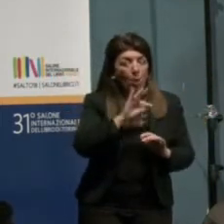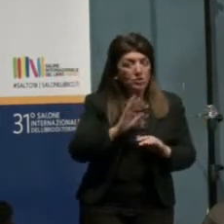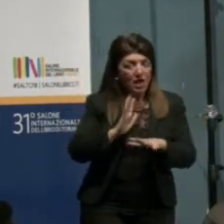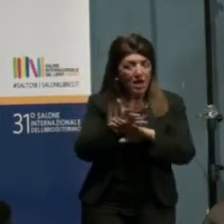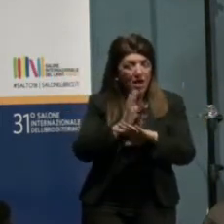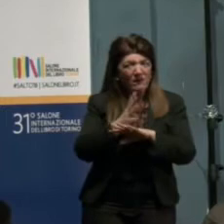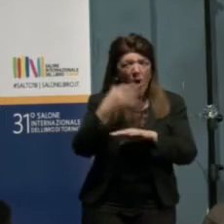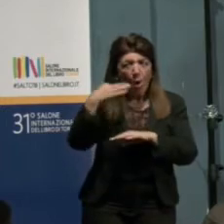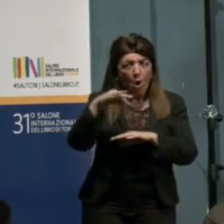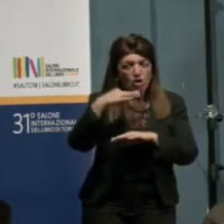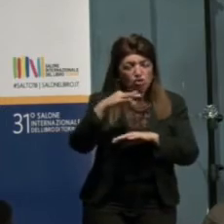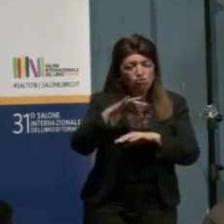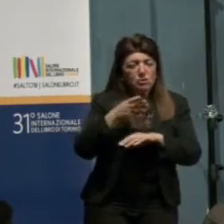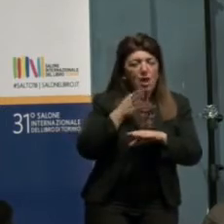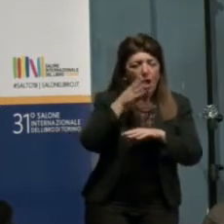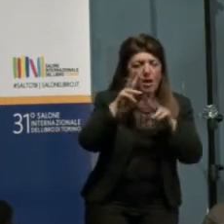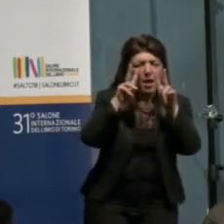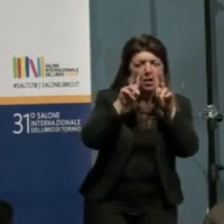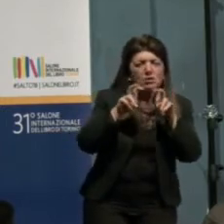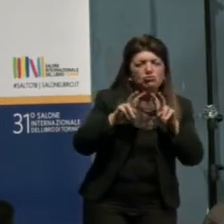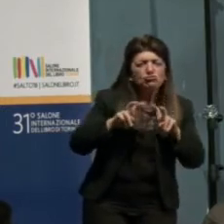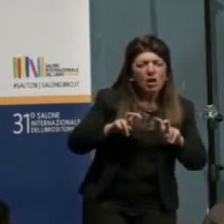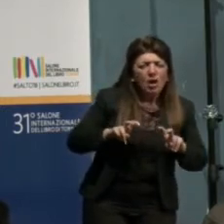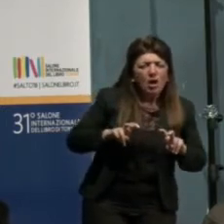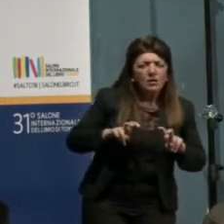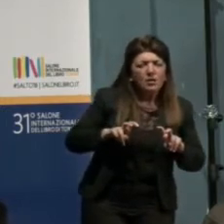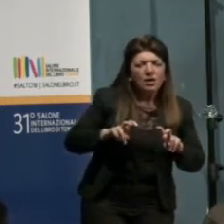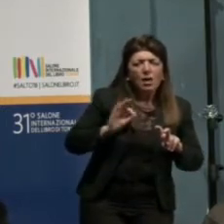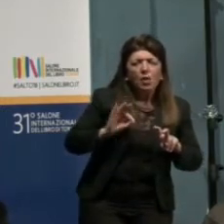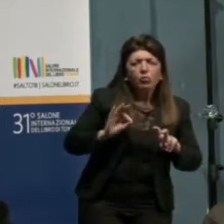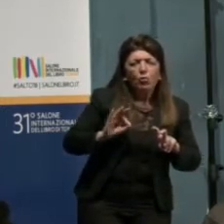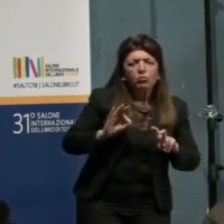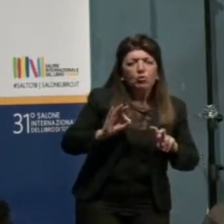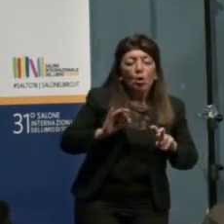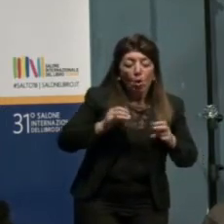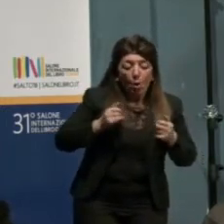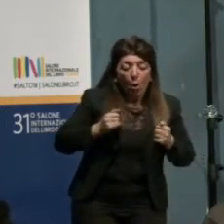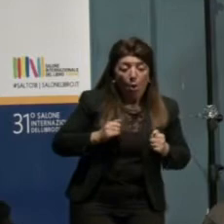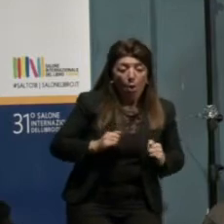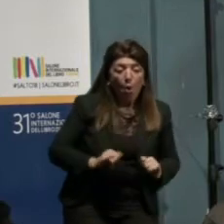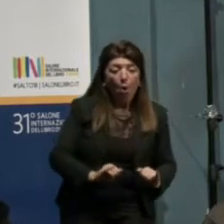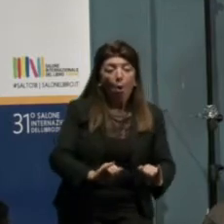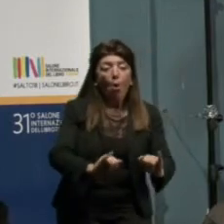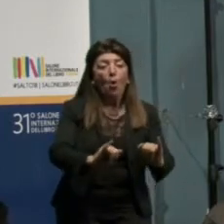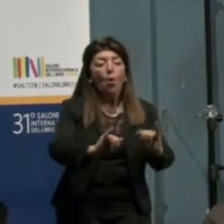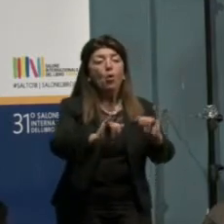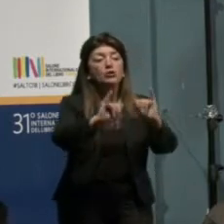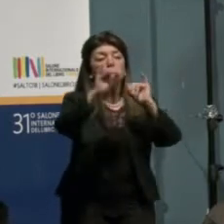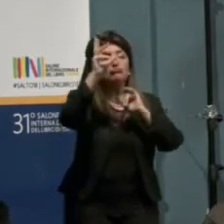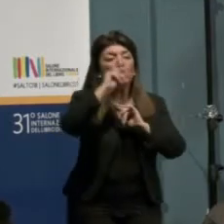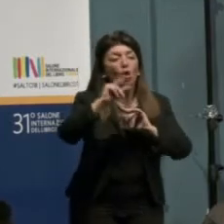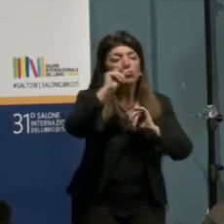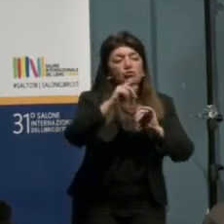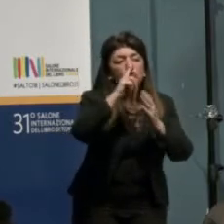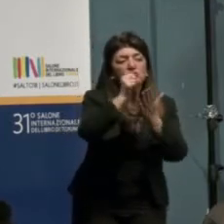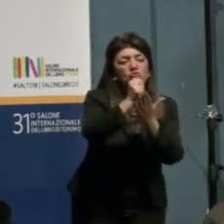andare alla ricerca proprio alberi origini della conoscenza della documentazione